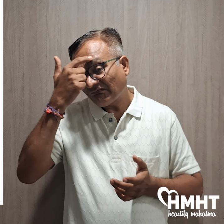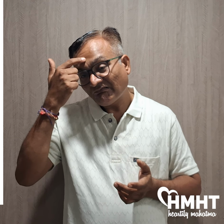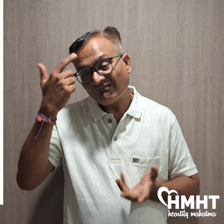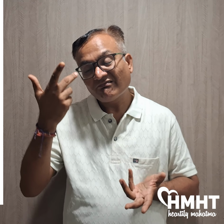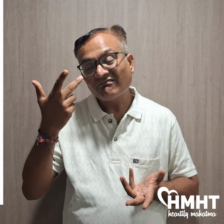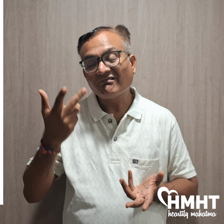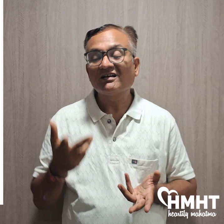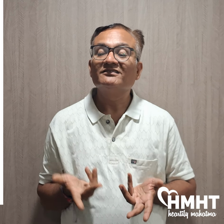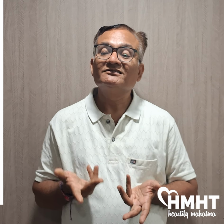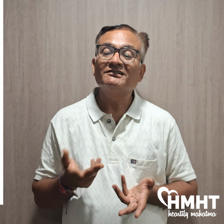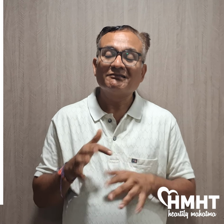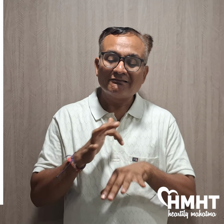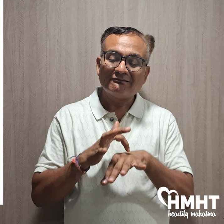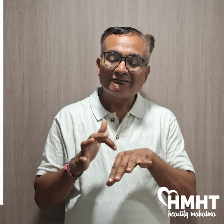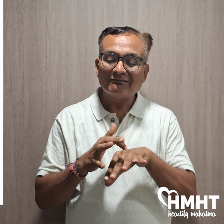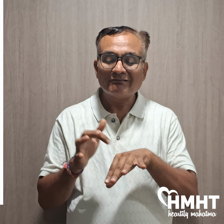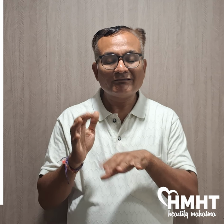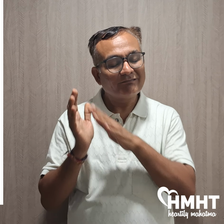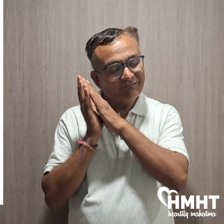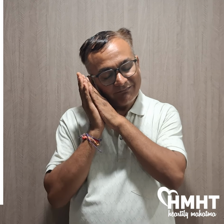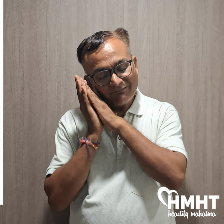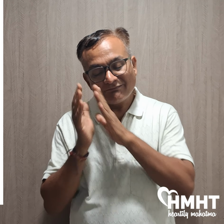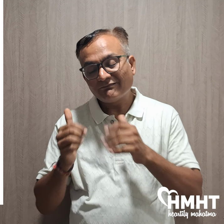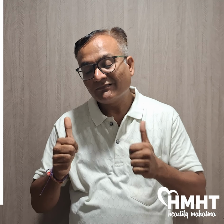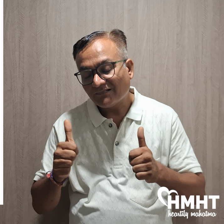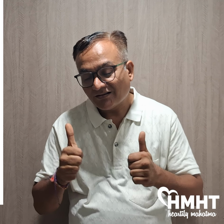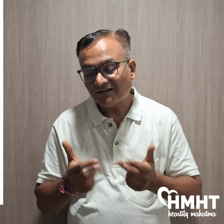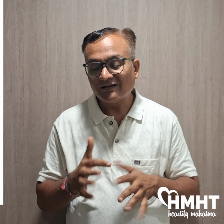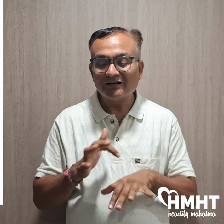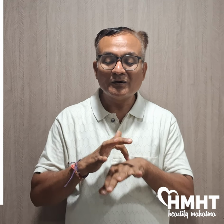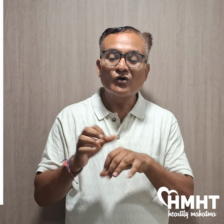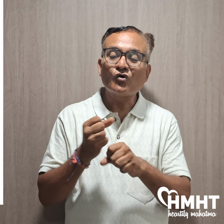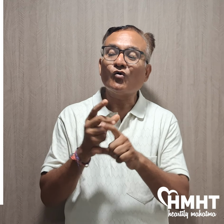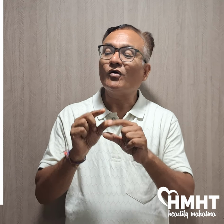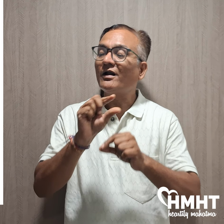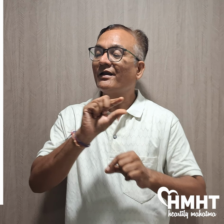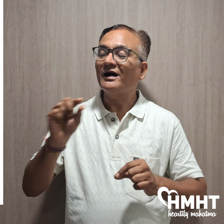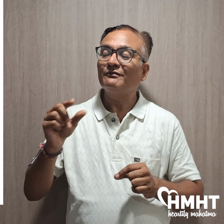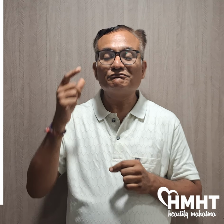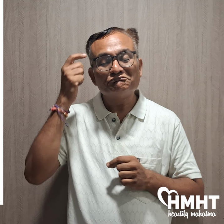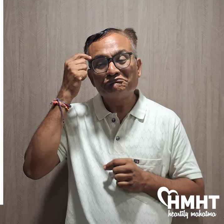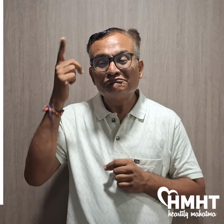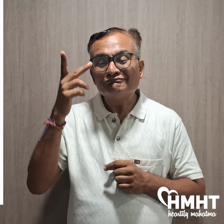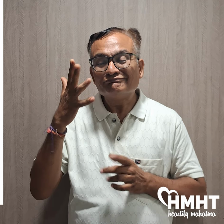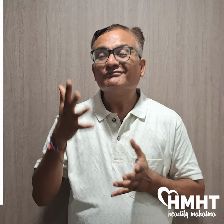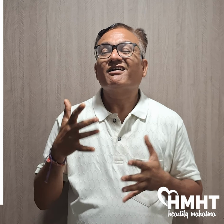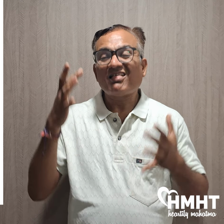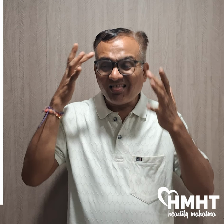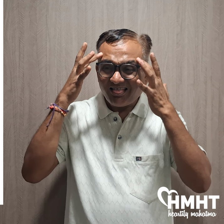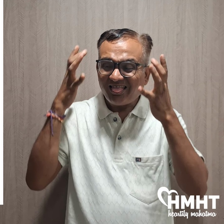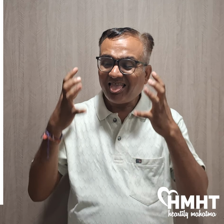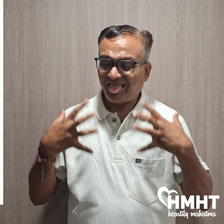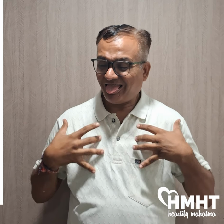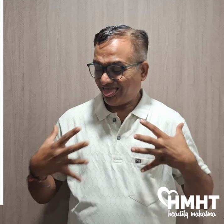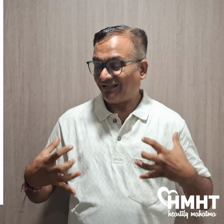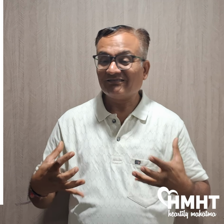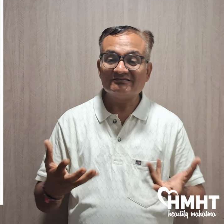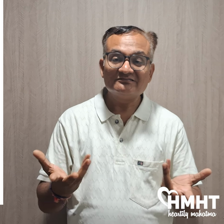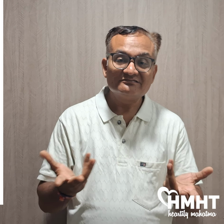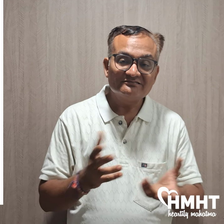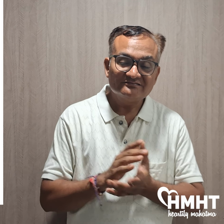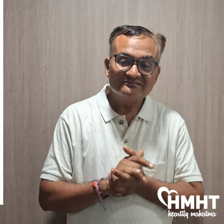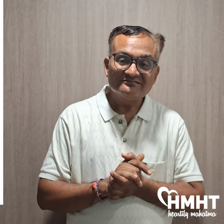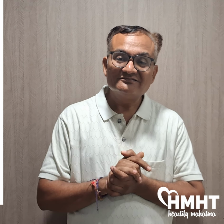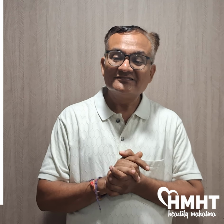ગયા. એટલે જે પરવસતા હોય છે, રાત્રે ઊંઘ ના આવે, ભગવાનનું નામ લેવાનું સૂઝે જ નહીં, મશીન